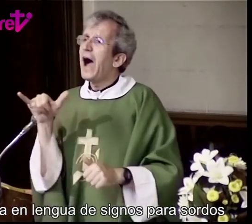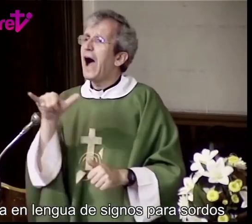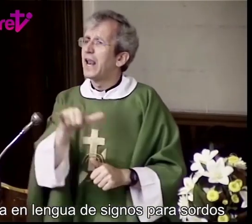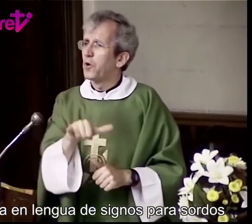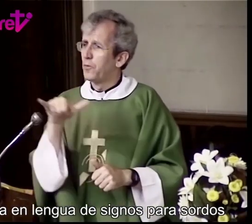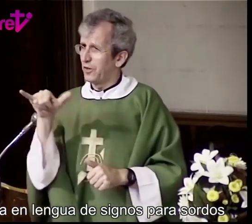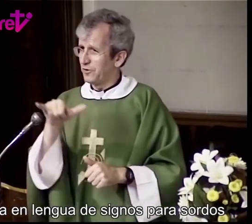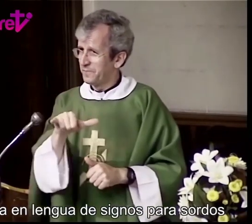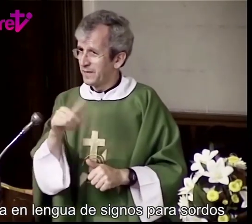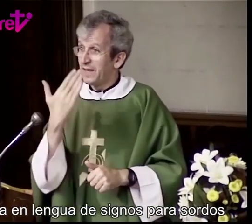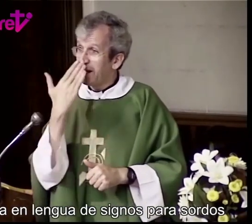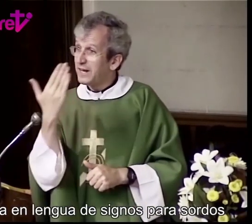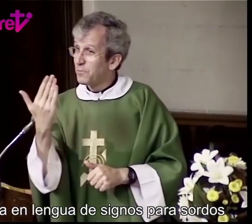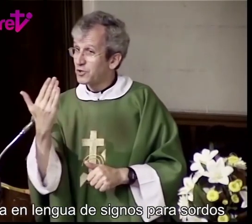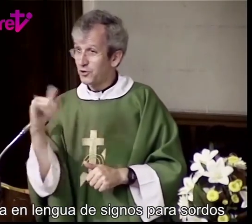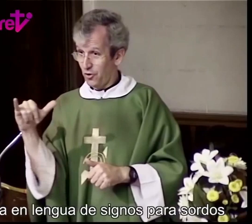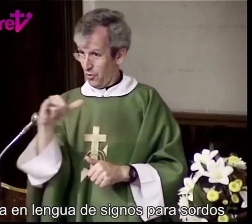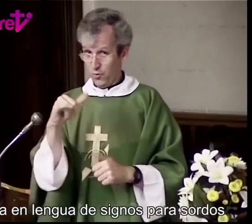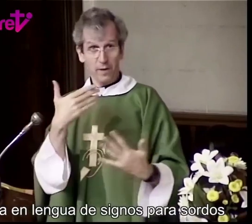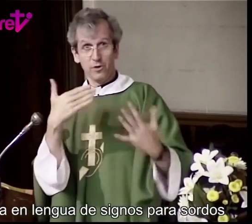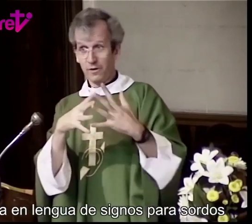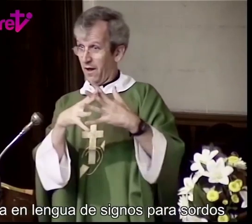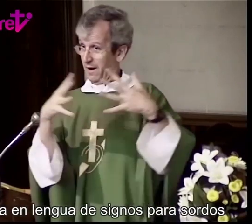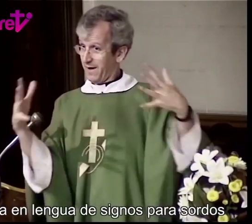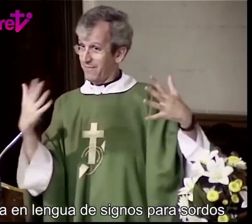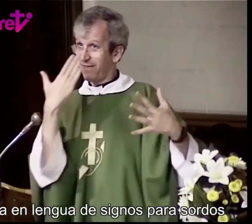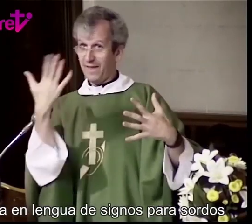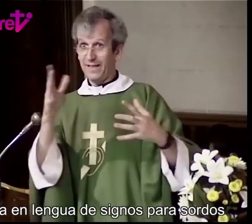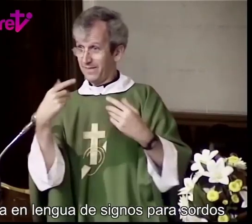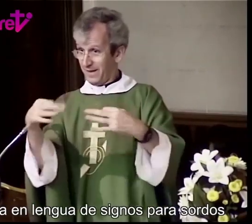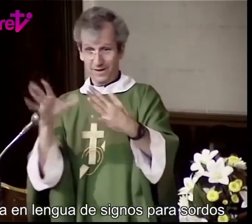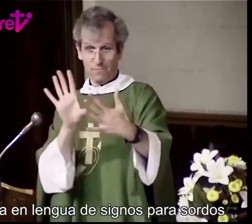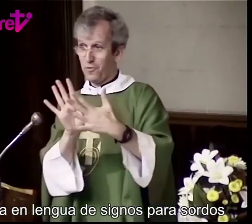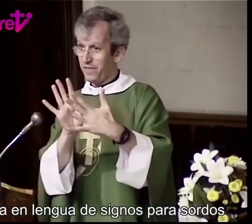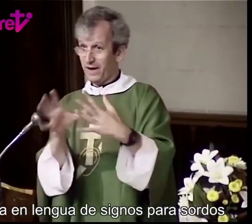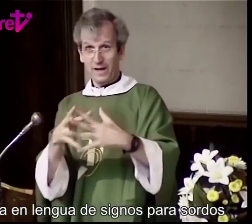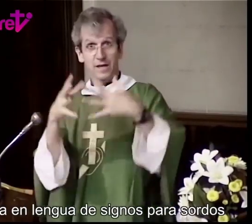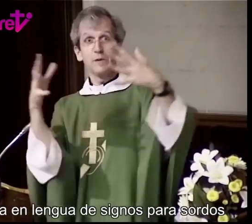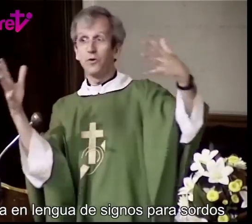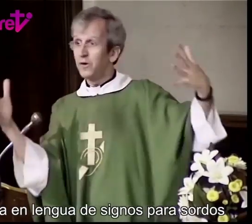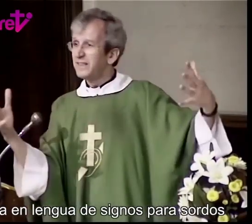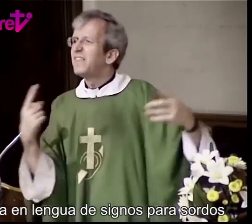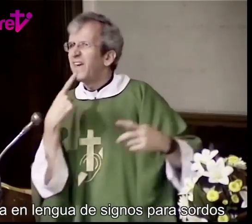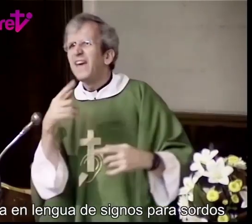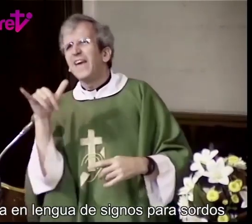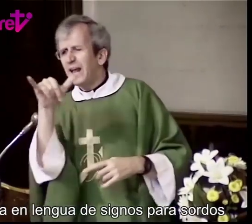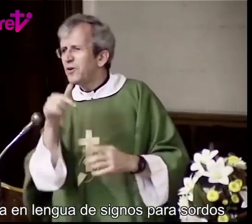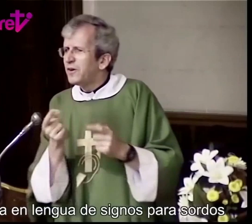al aeropuerto. Y les mostró un avión grande delante, muy cerca, y vio, dice, ¿el avión